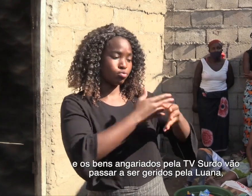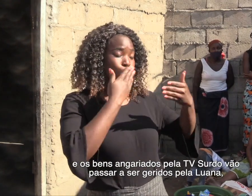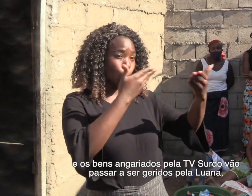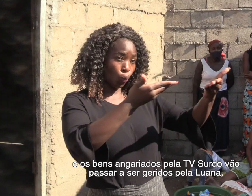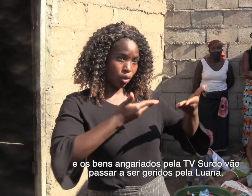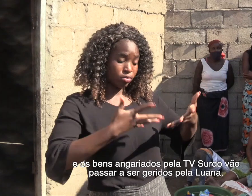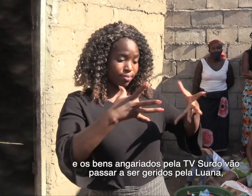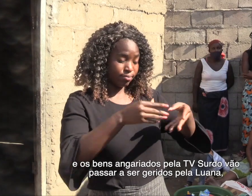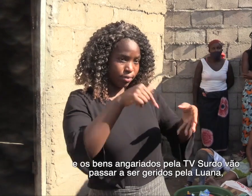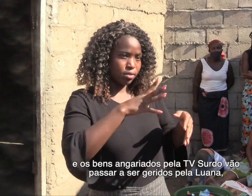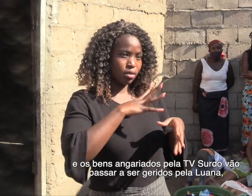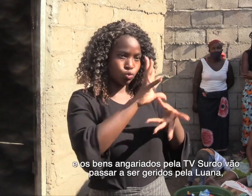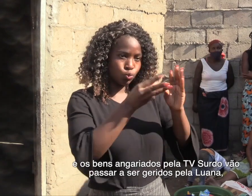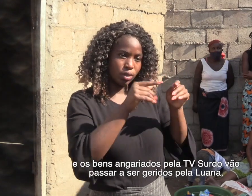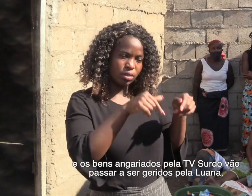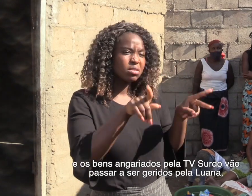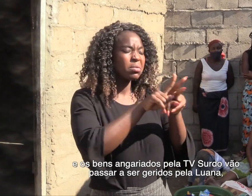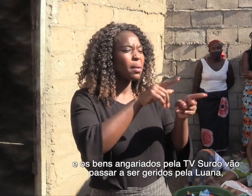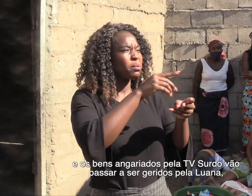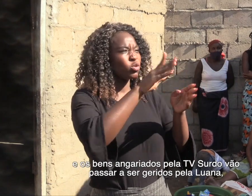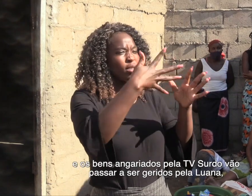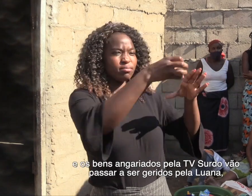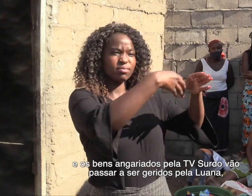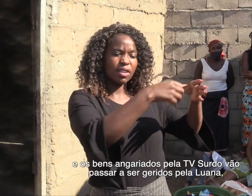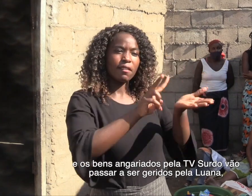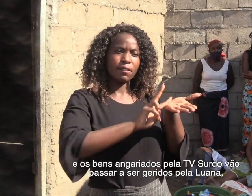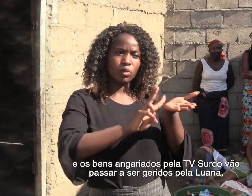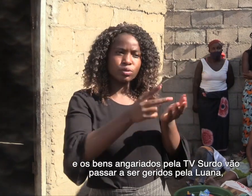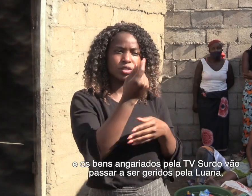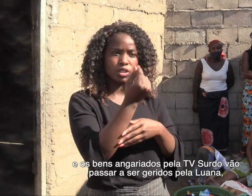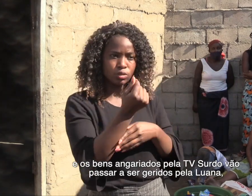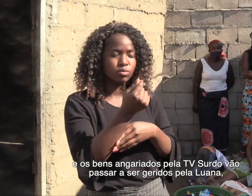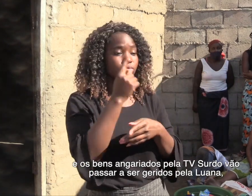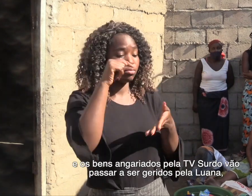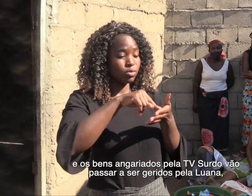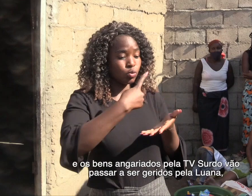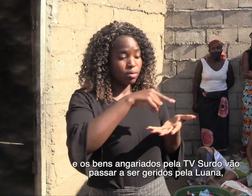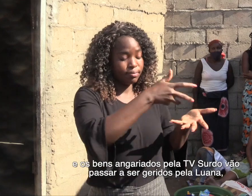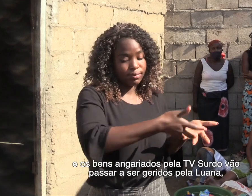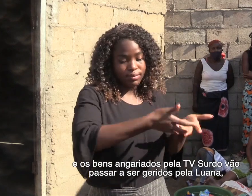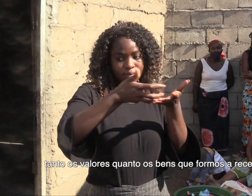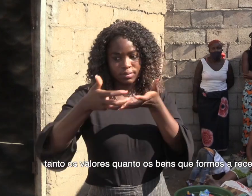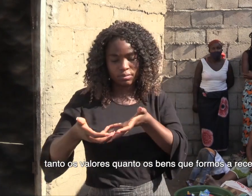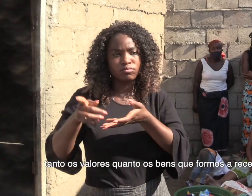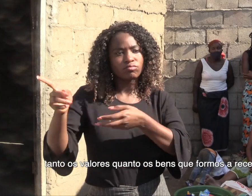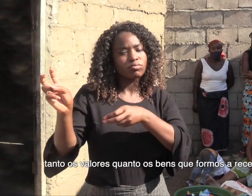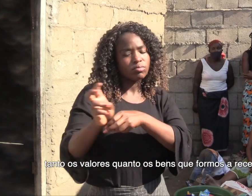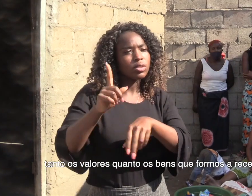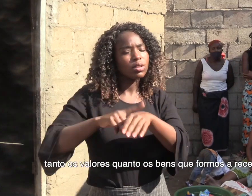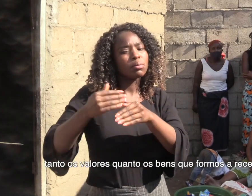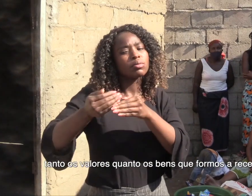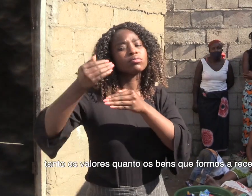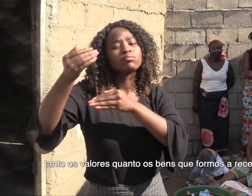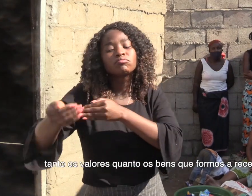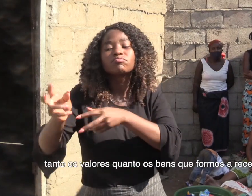angariados pela TV Surdo, vão passar a ser geridos pela Luana, tanto os valores